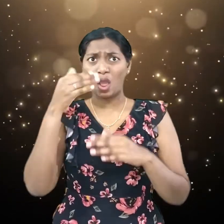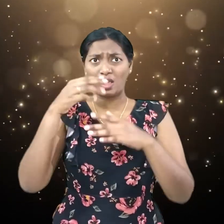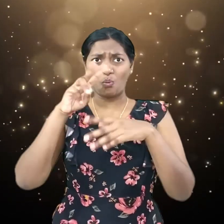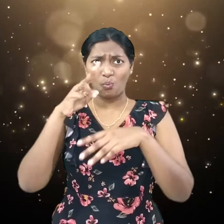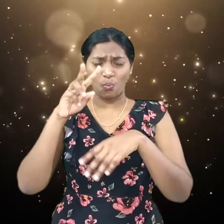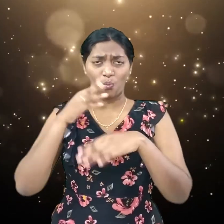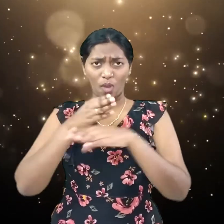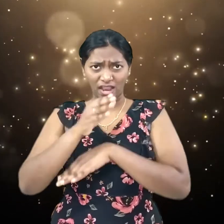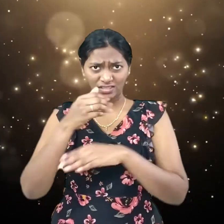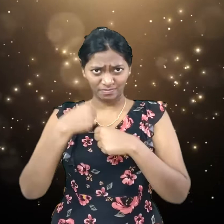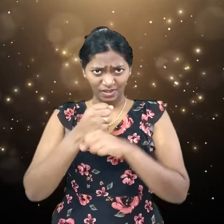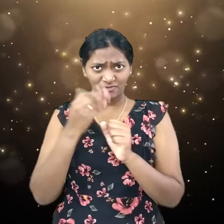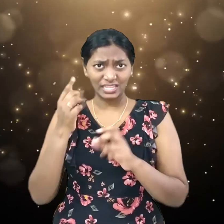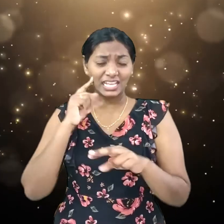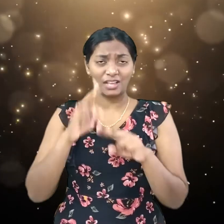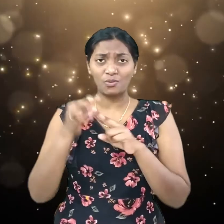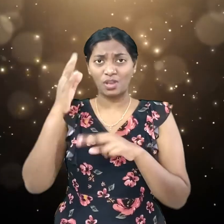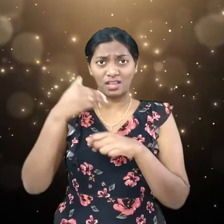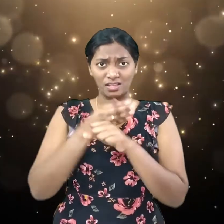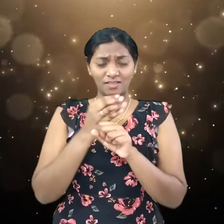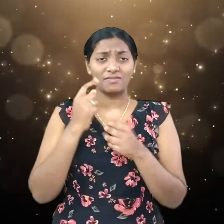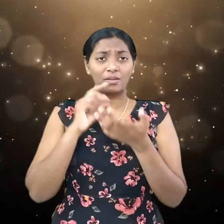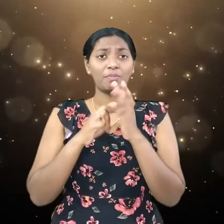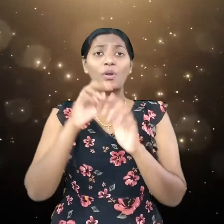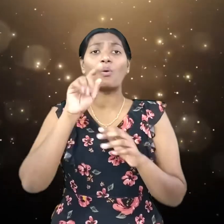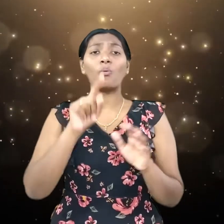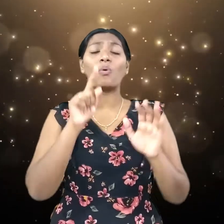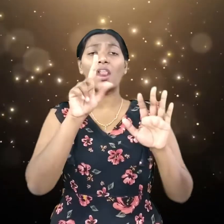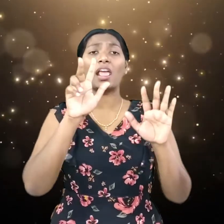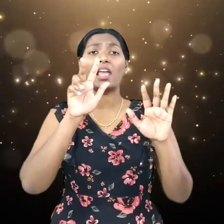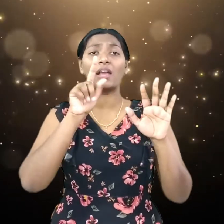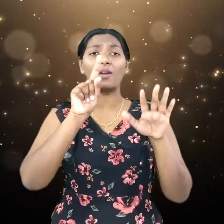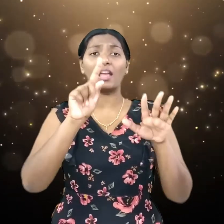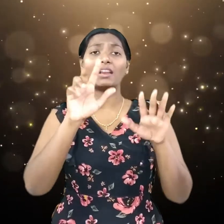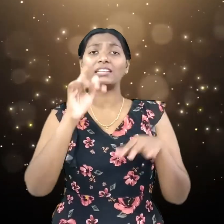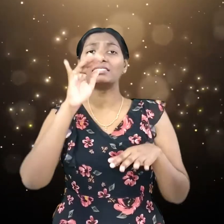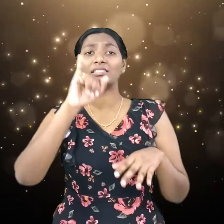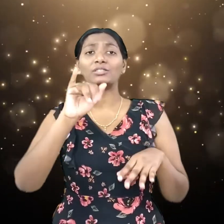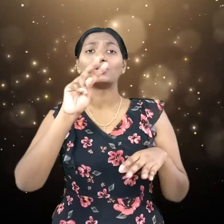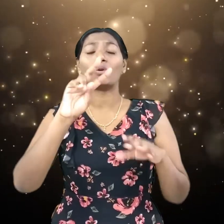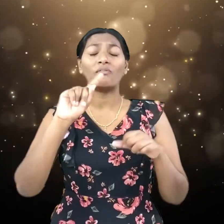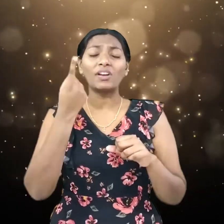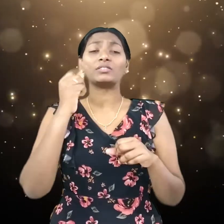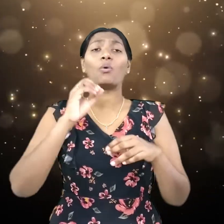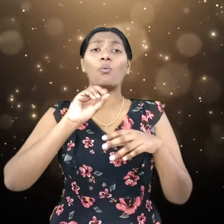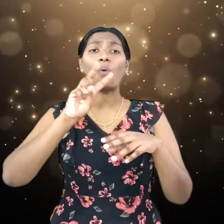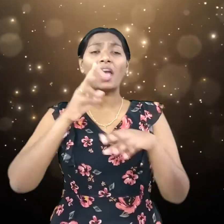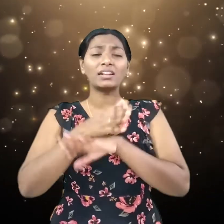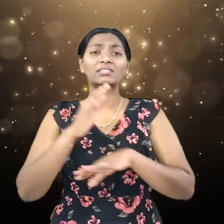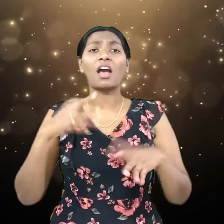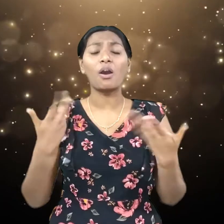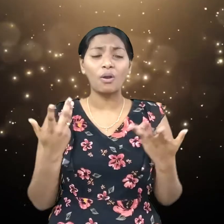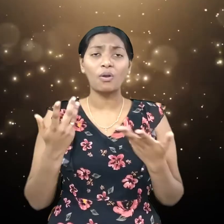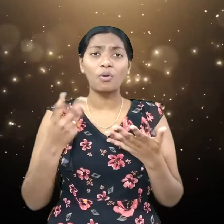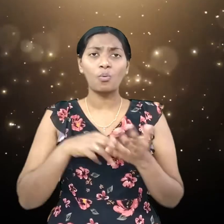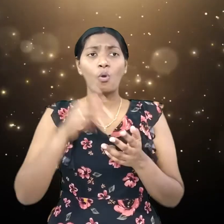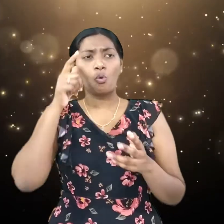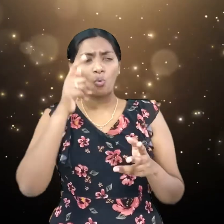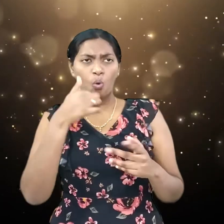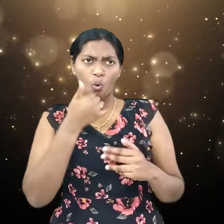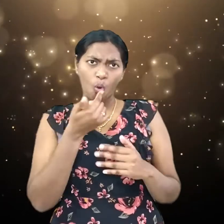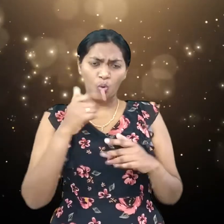नहीं बनाए। अगर परमेश्वर ने वायरस बनाए होते तो पहला वायरस 1862 में कैसे आया, सही ना? तो किसी को आपको बेवकूफ मत बनाने दीजिए कि